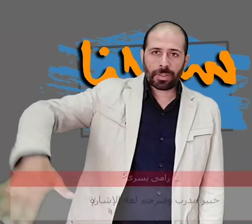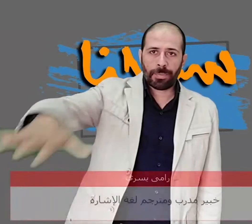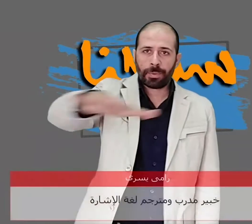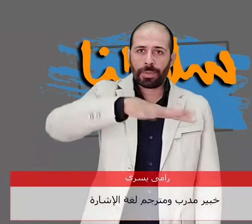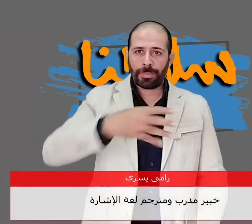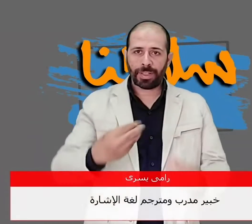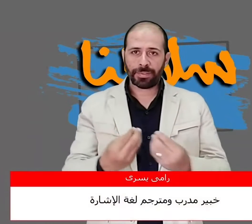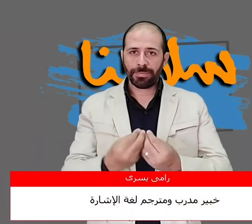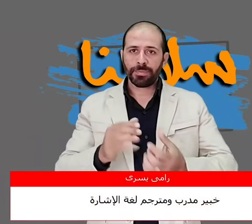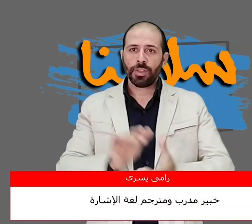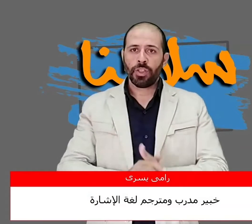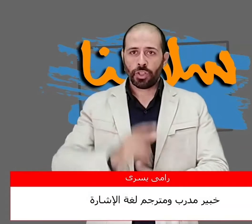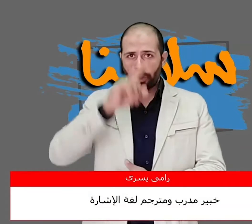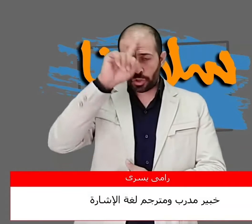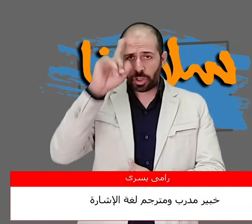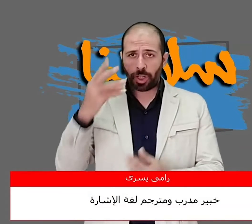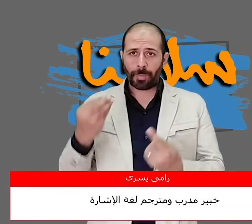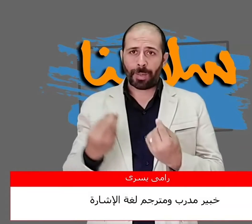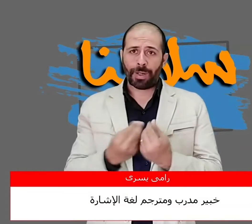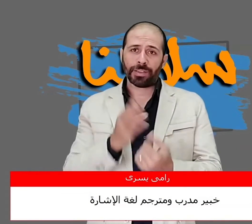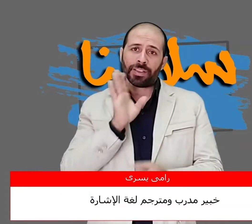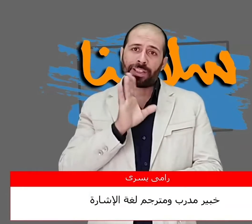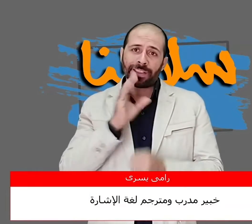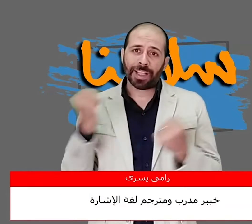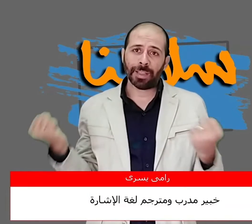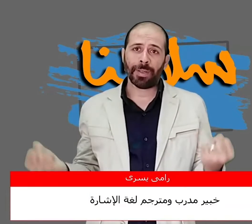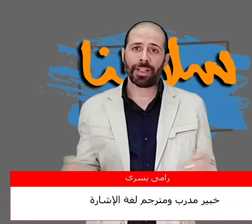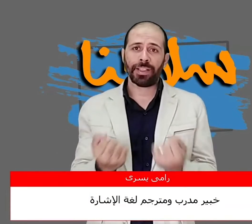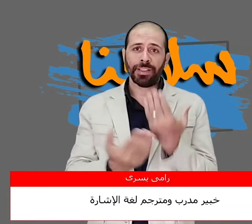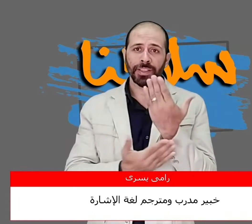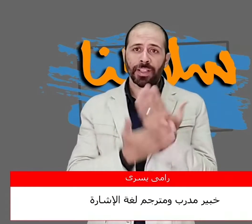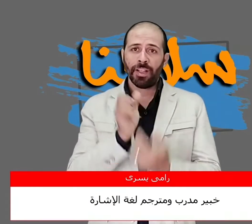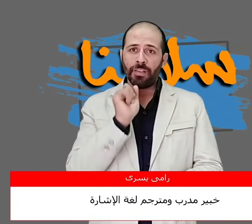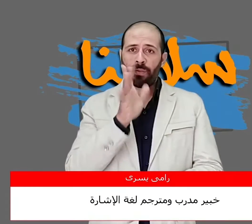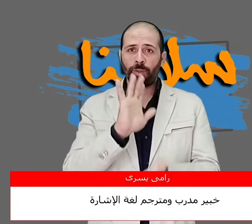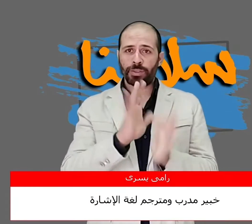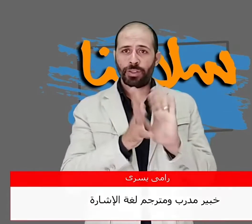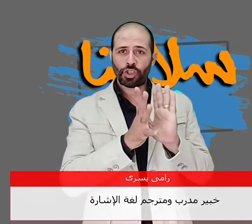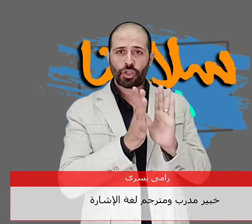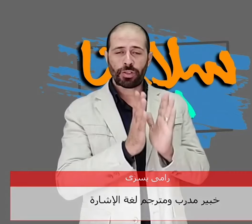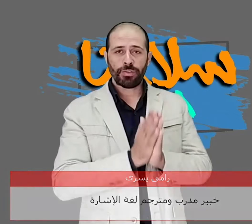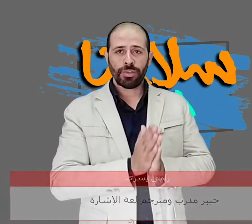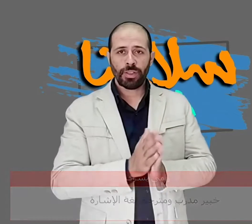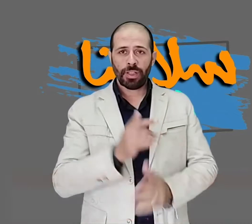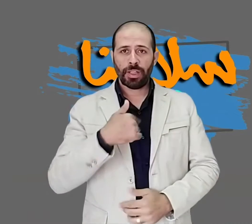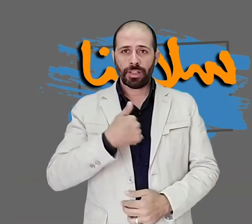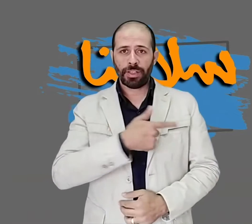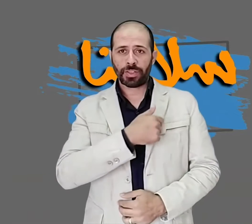وسهلا بكم جميعا، ان شاء الله مع بعض بنتعلم حاجات جديده في لغه الاشاره. انا